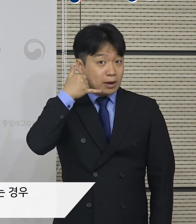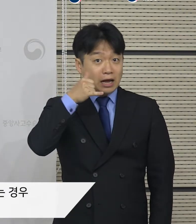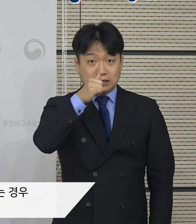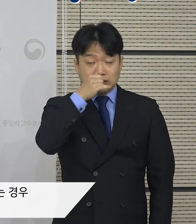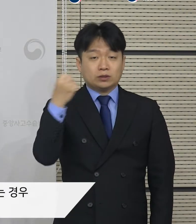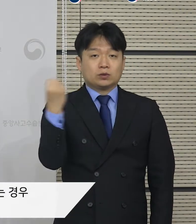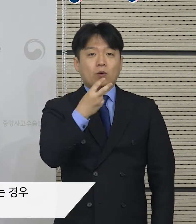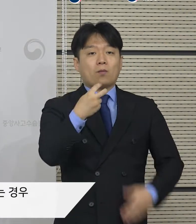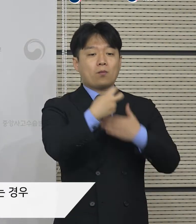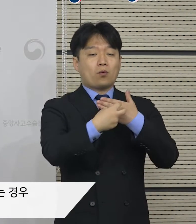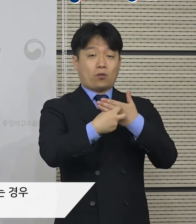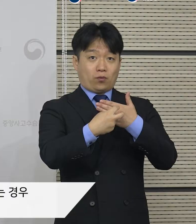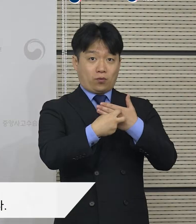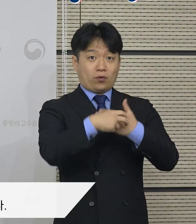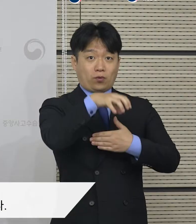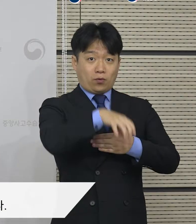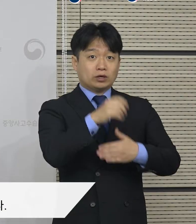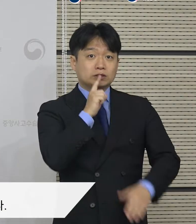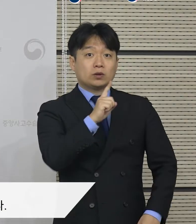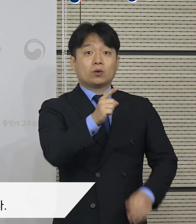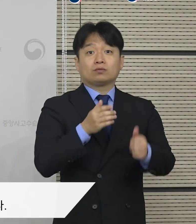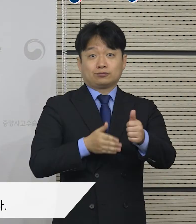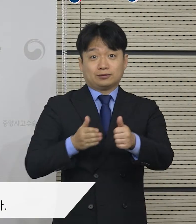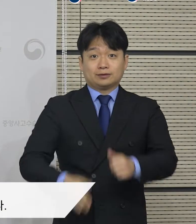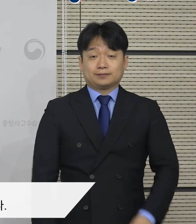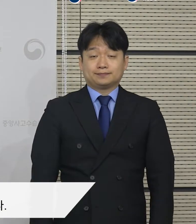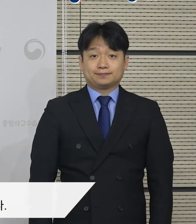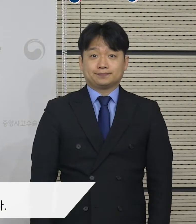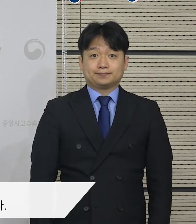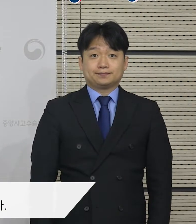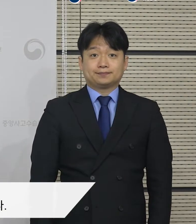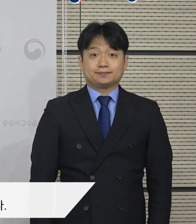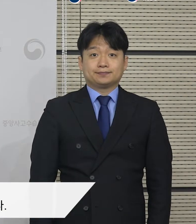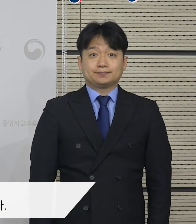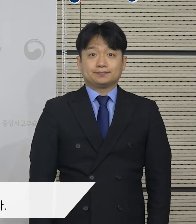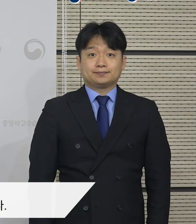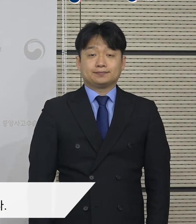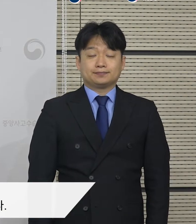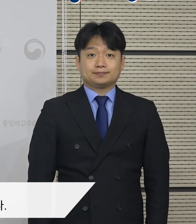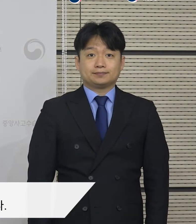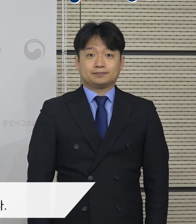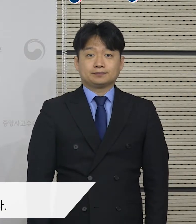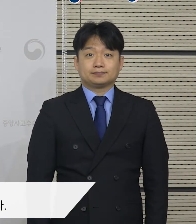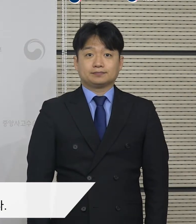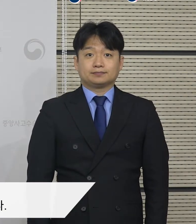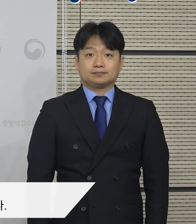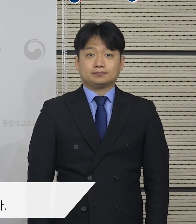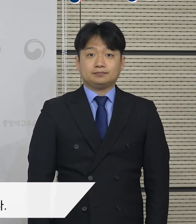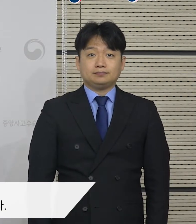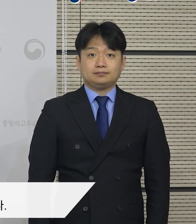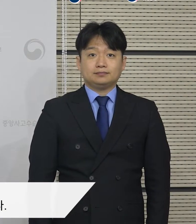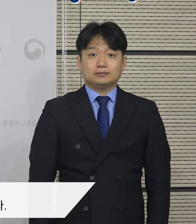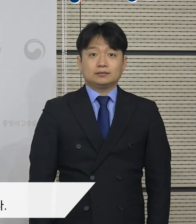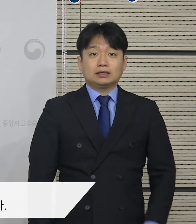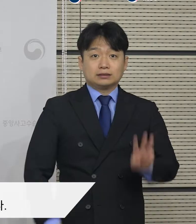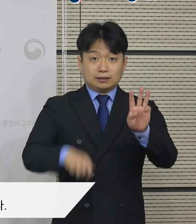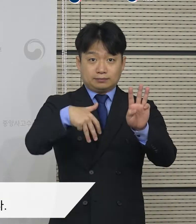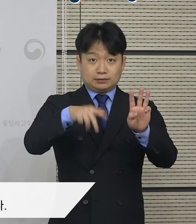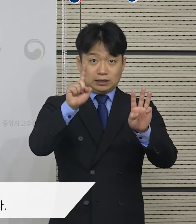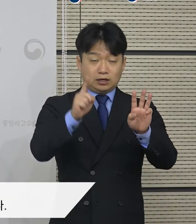보건소에 즉시 신고해 주시기 바라며 개인 위생에 더욱 신중을 기하해 주시기 바랍니다.